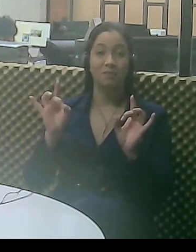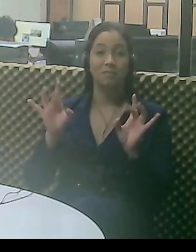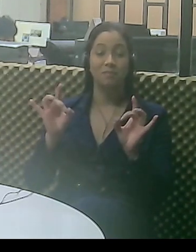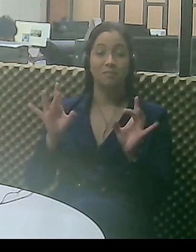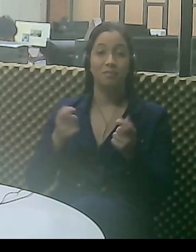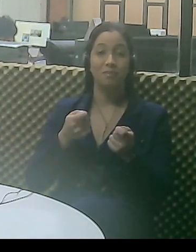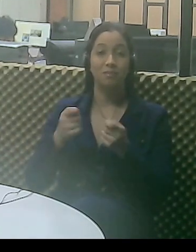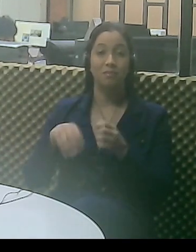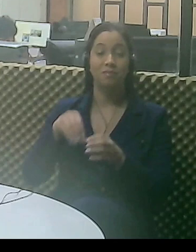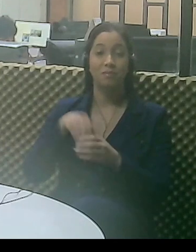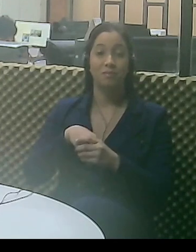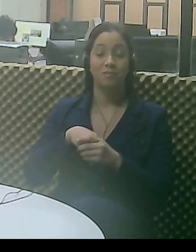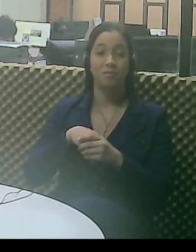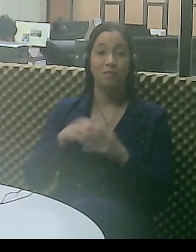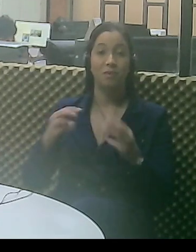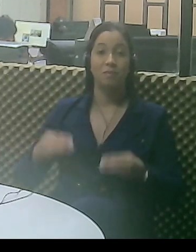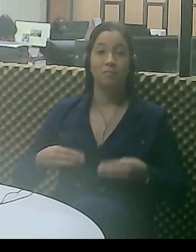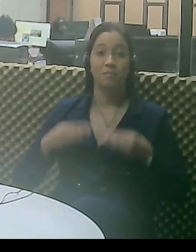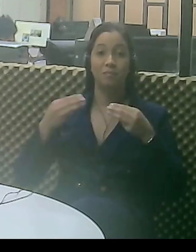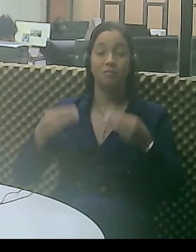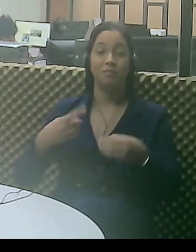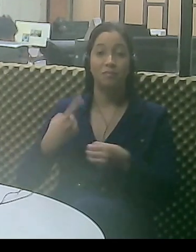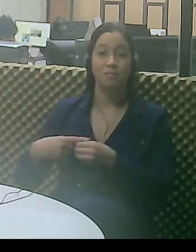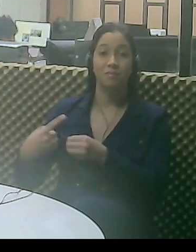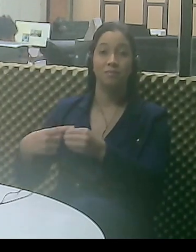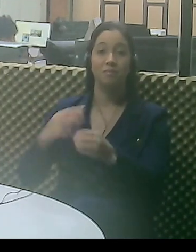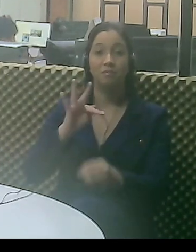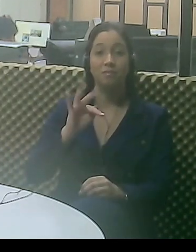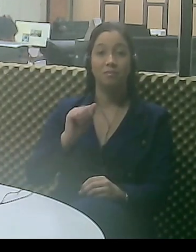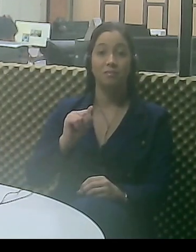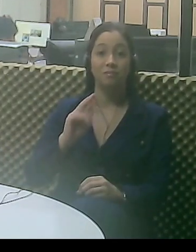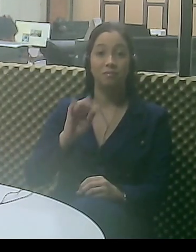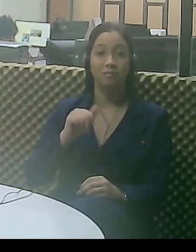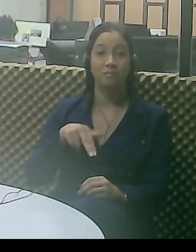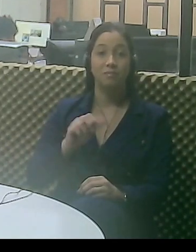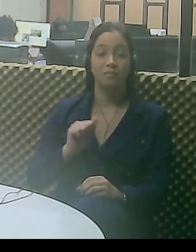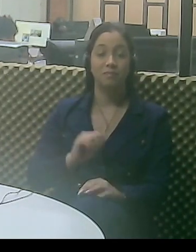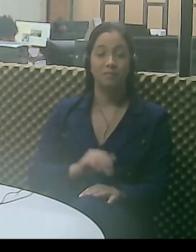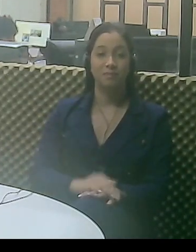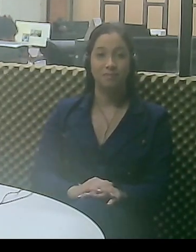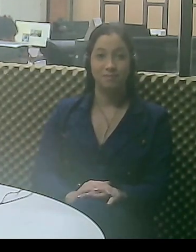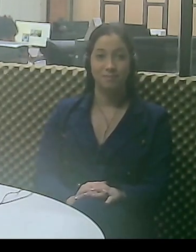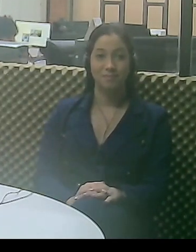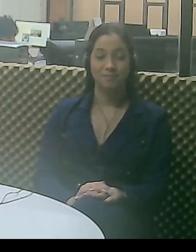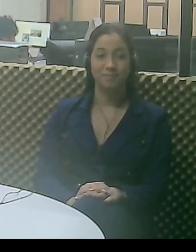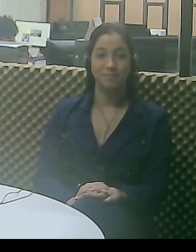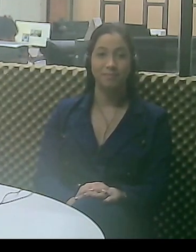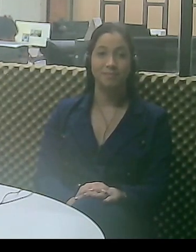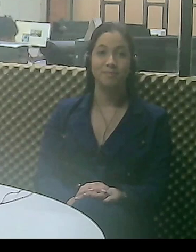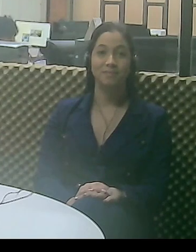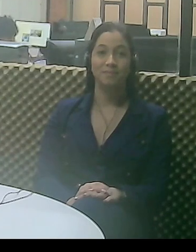de Controle Interno do Ministério das Cidades, Fabiana Vieira Lima.